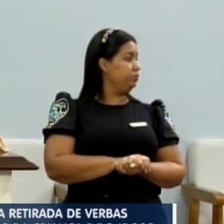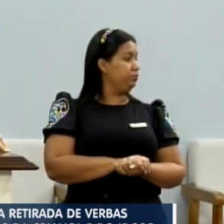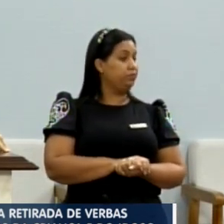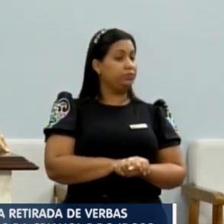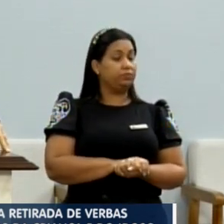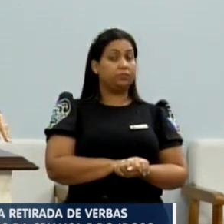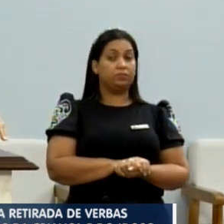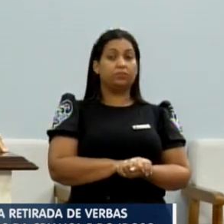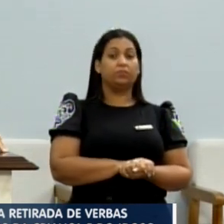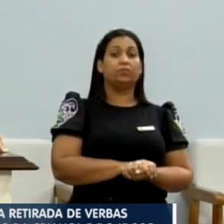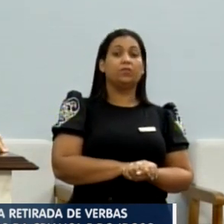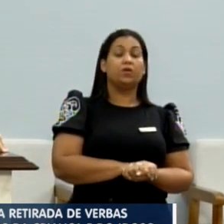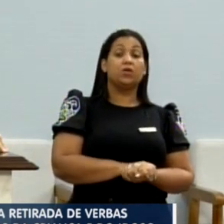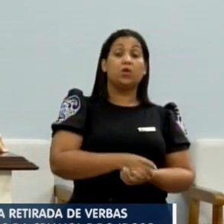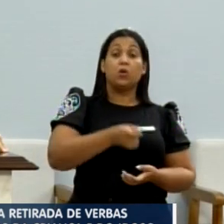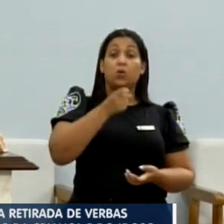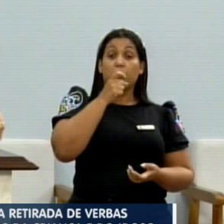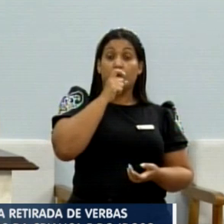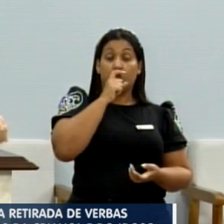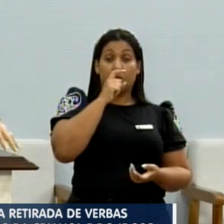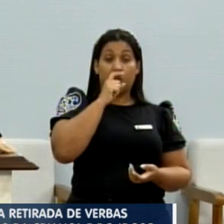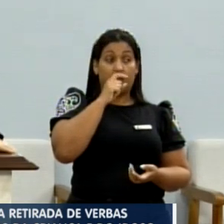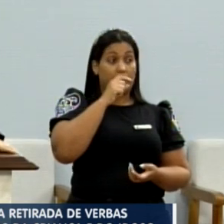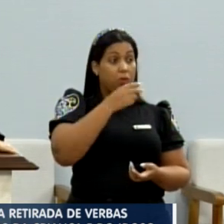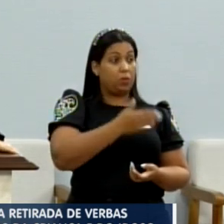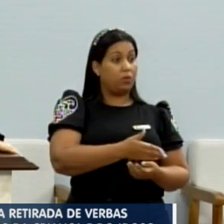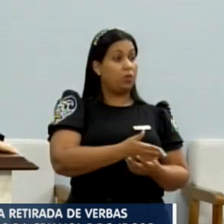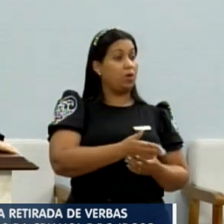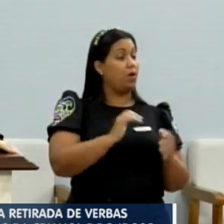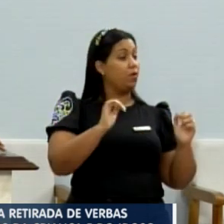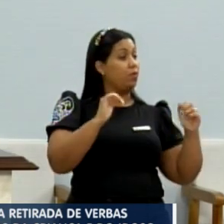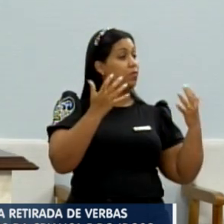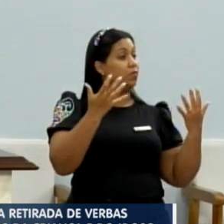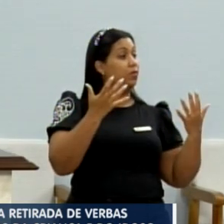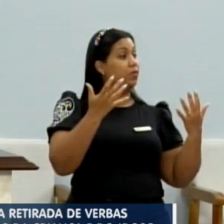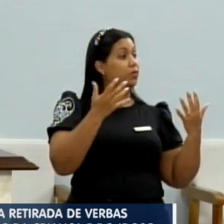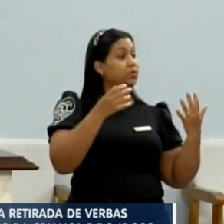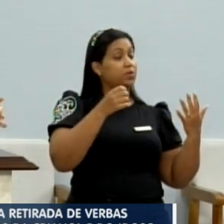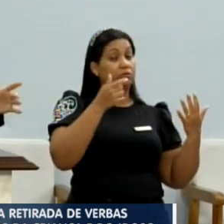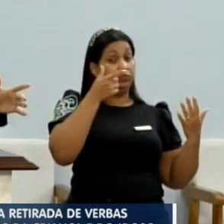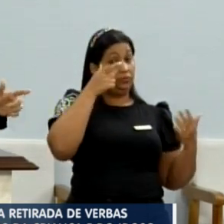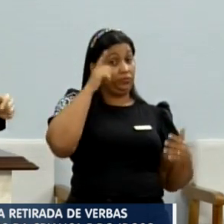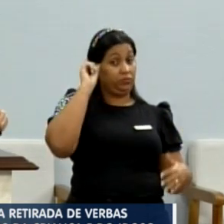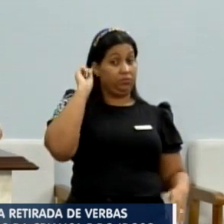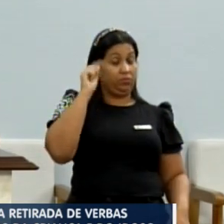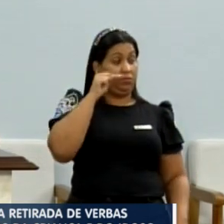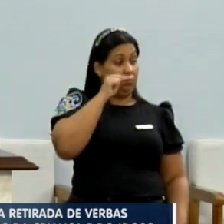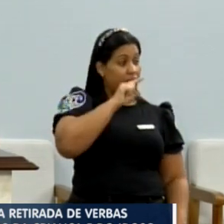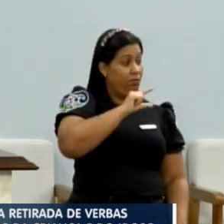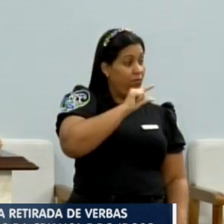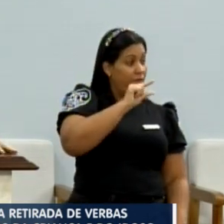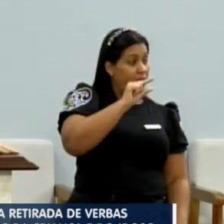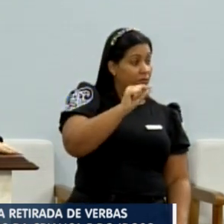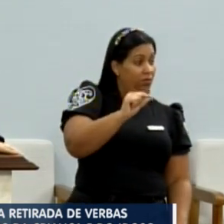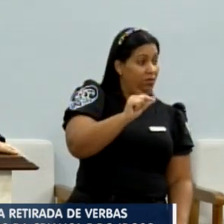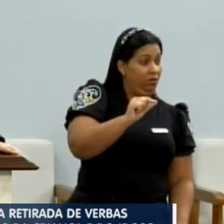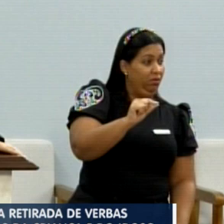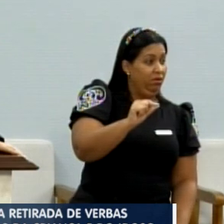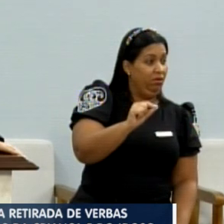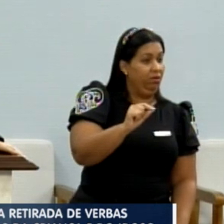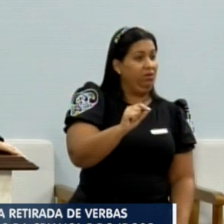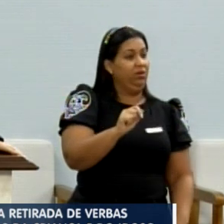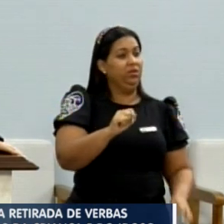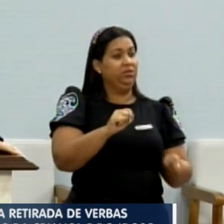aconteceu evento de ontem que foi citado pelo vereador paulera também depois que vossa excelência saiu eu fiz